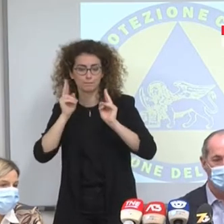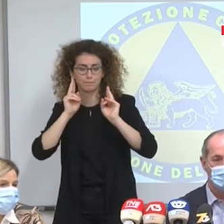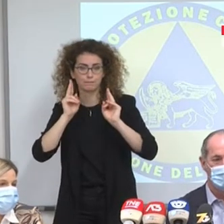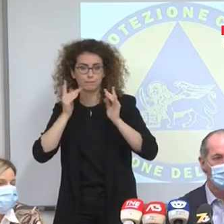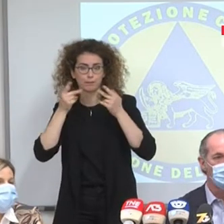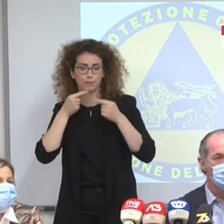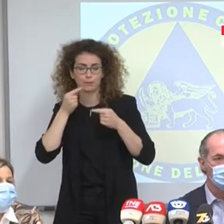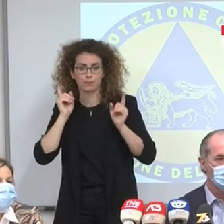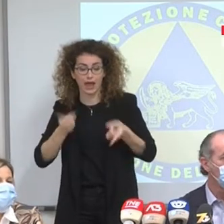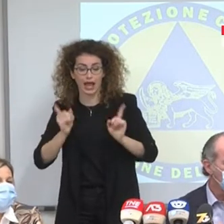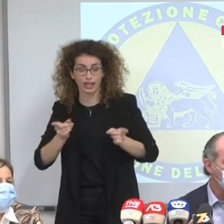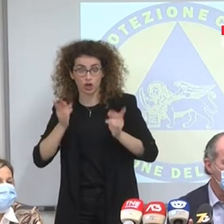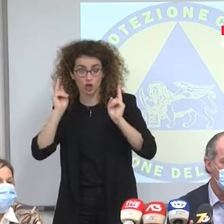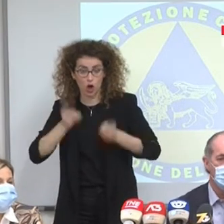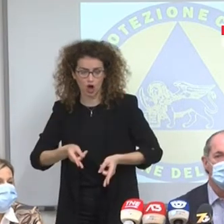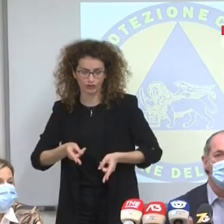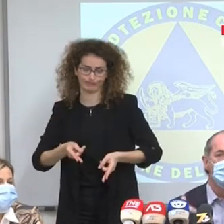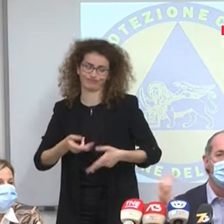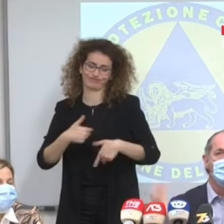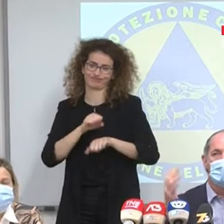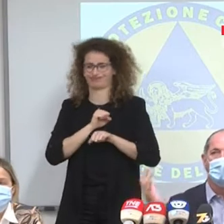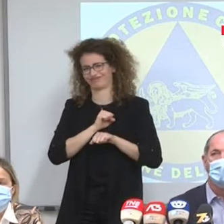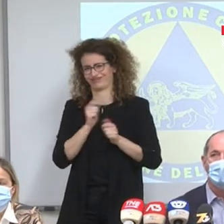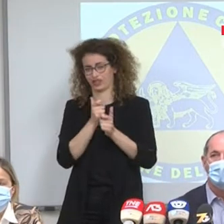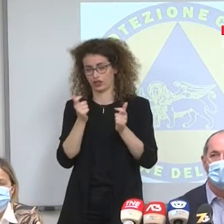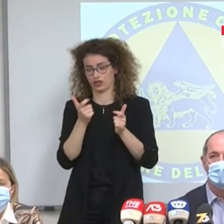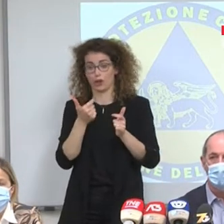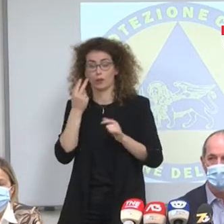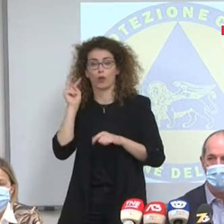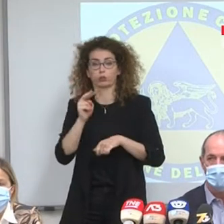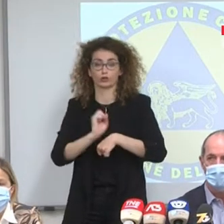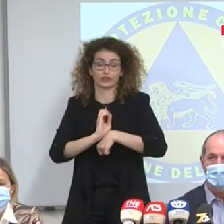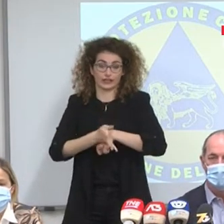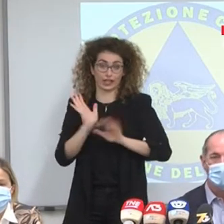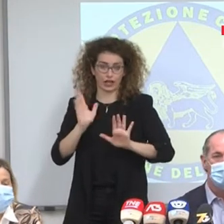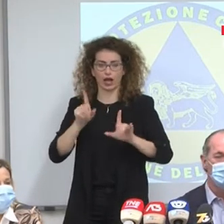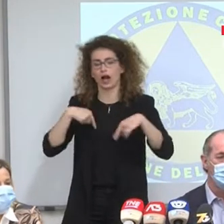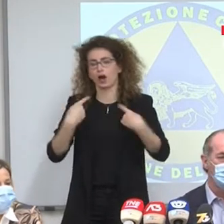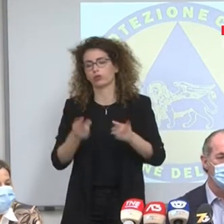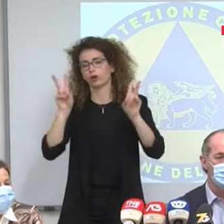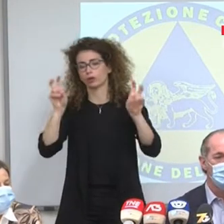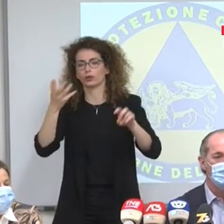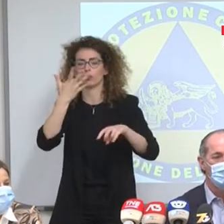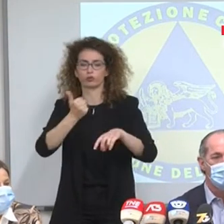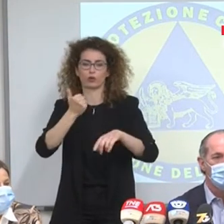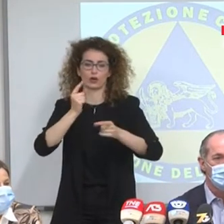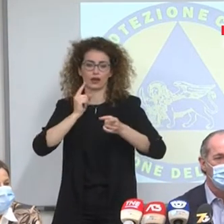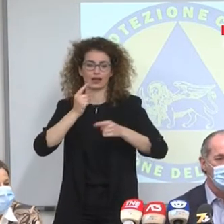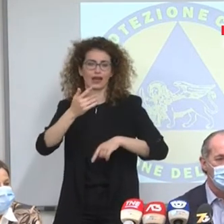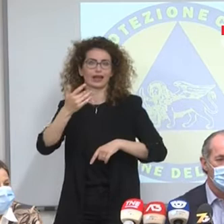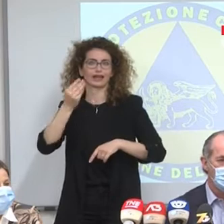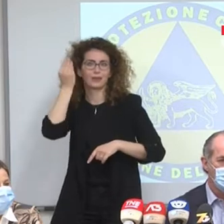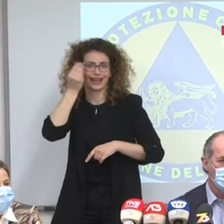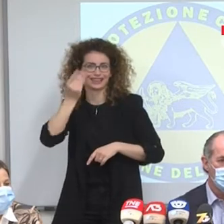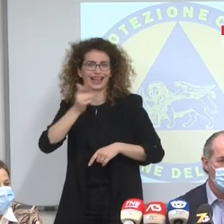un po' avventurosa dal punto di vista epidemiologico. Se poi il tema diventa ideologico e diventa un totem quello del coprifuoco,